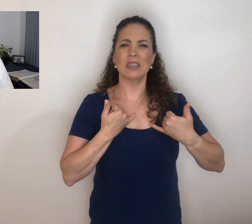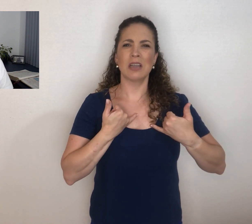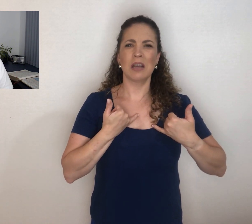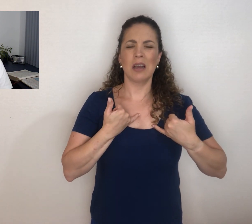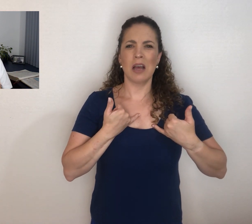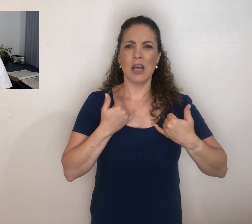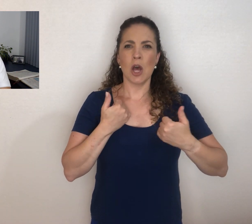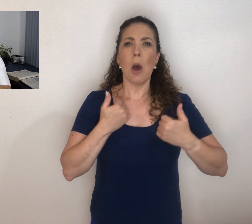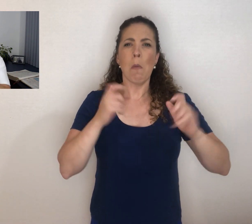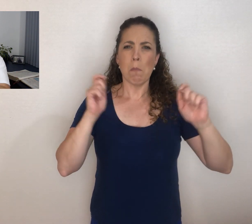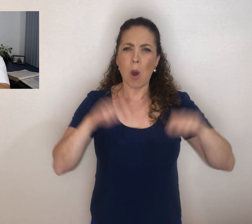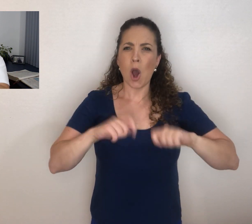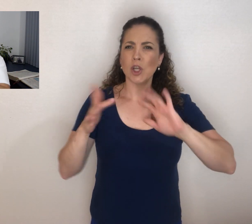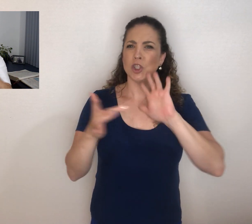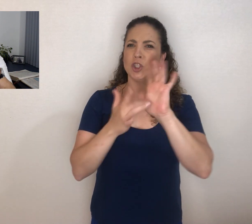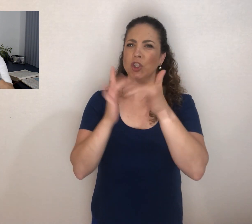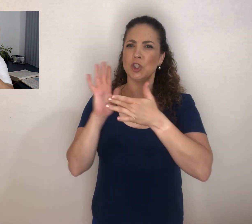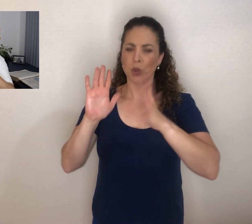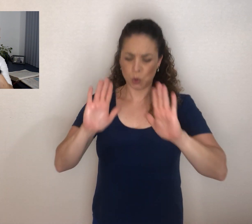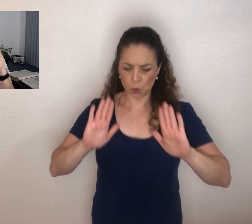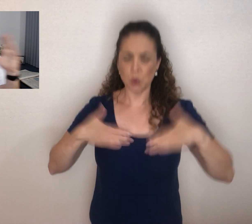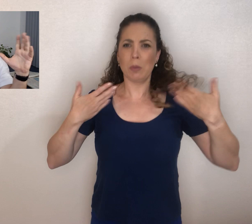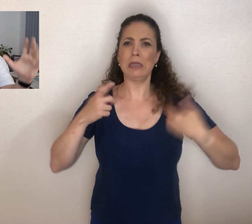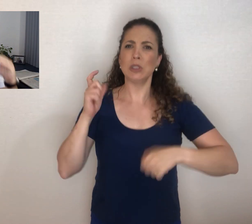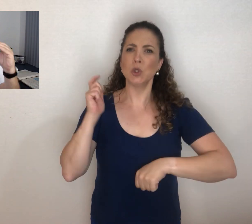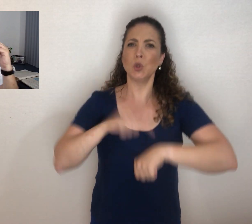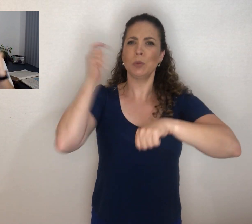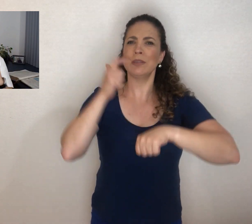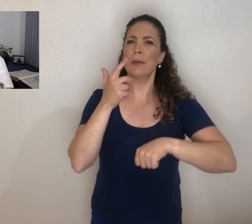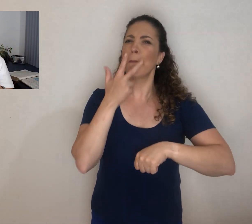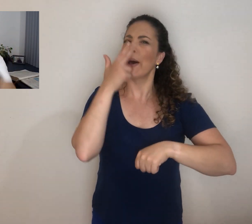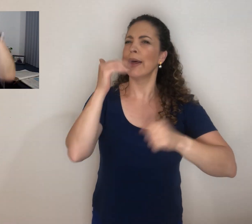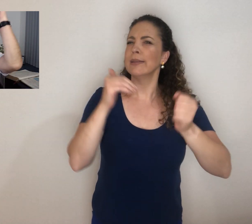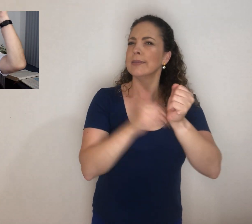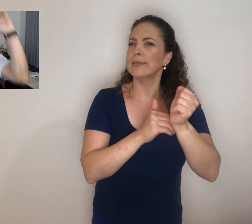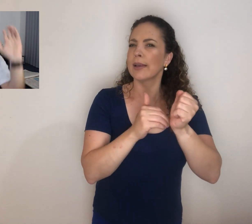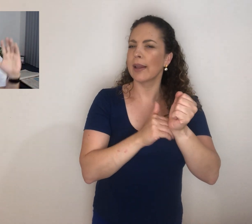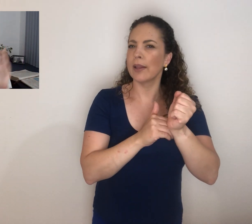estão vindo, né? A teologia de que Jesus está vindo a qualquer hora,